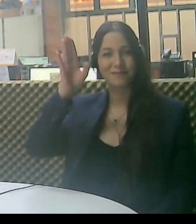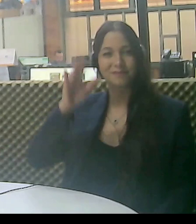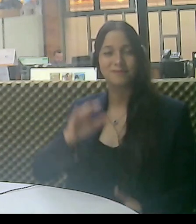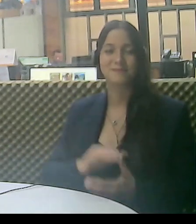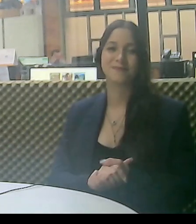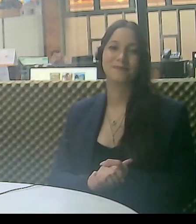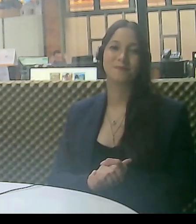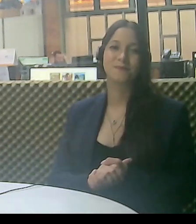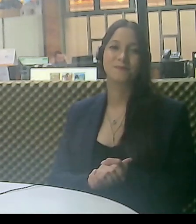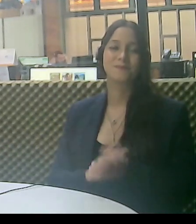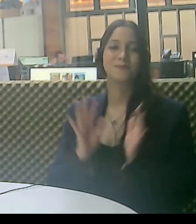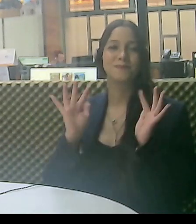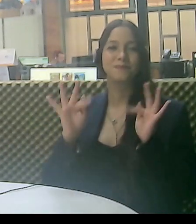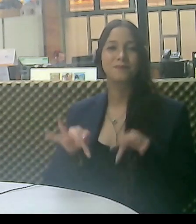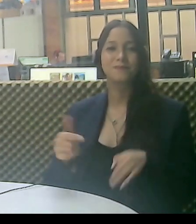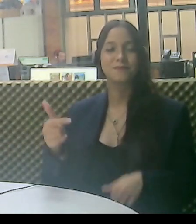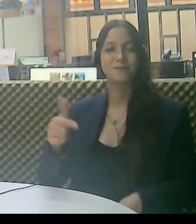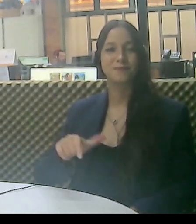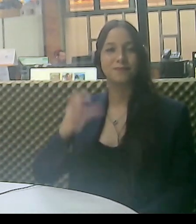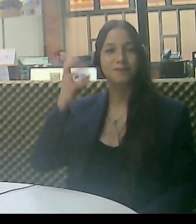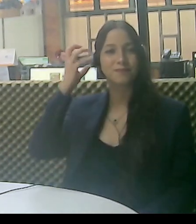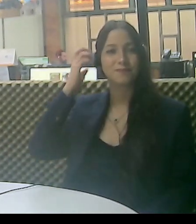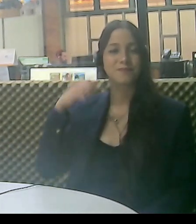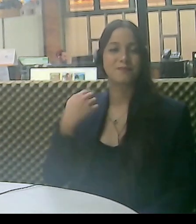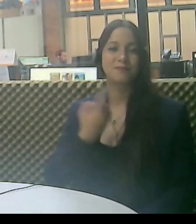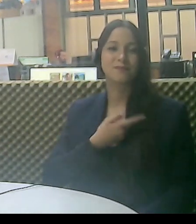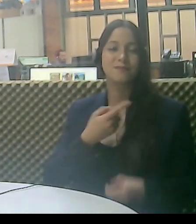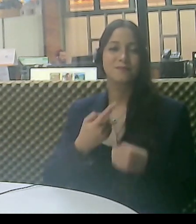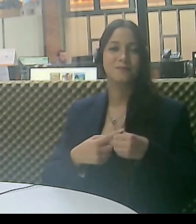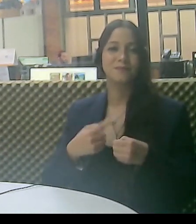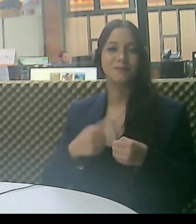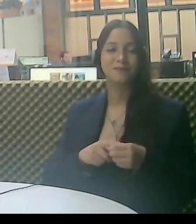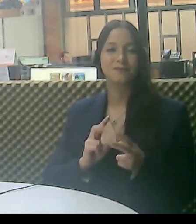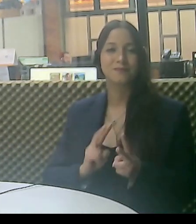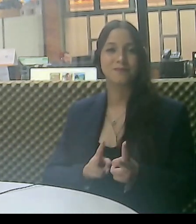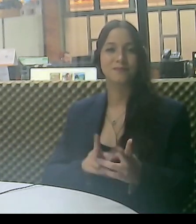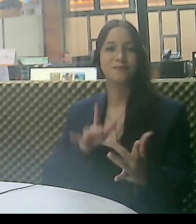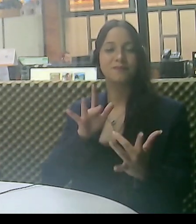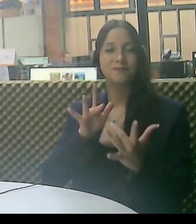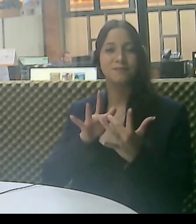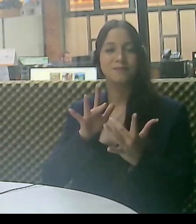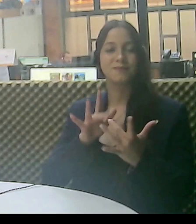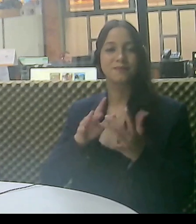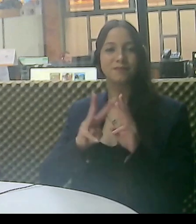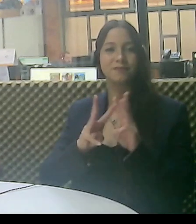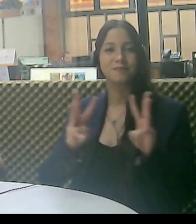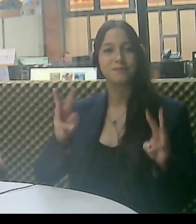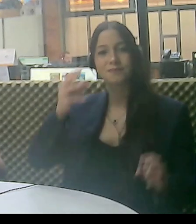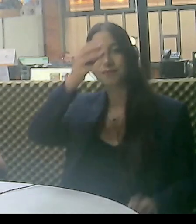a próxima. Fica por aqui mais uma edição do programa da Rádio Nossa Cidade.